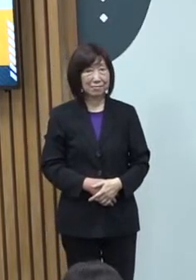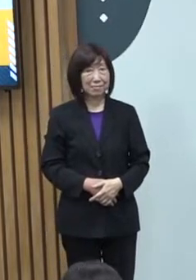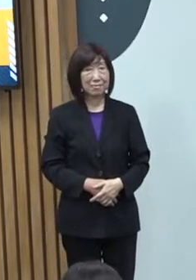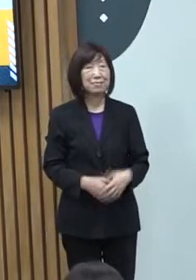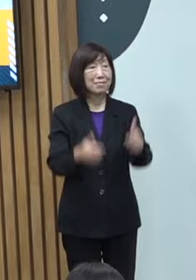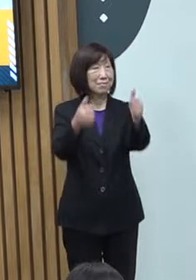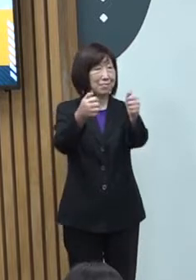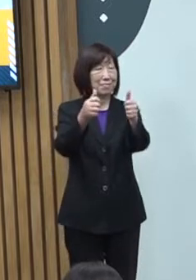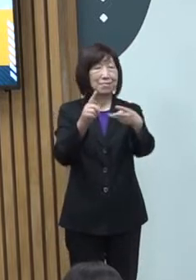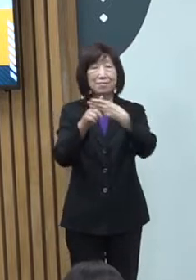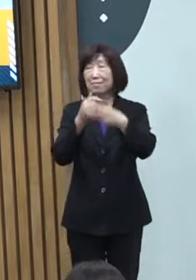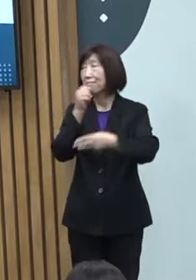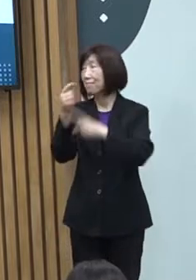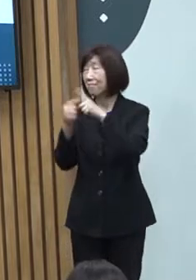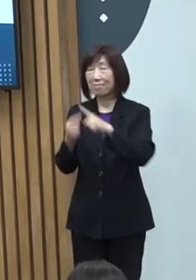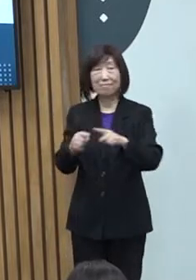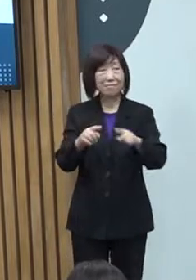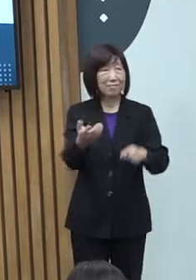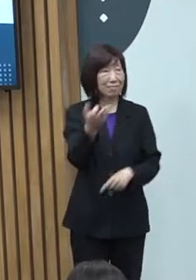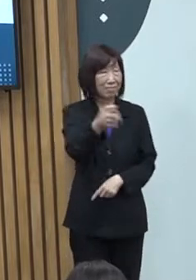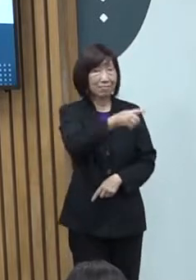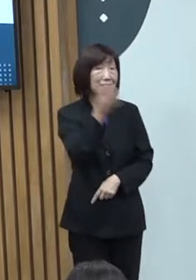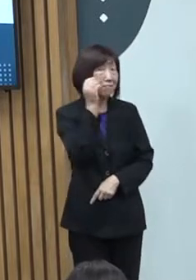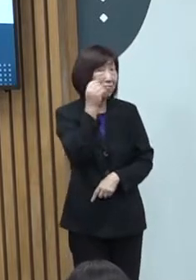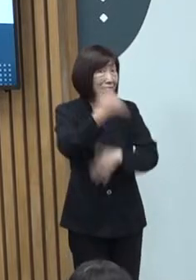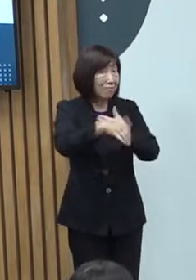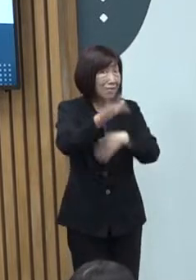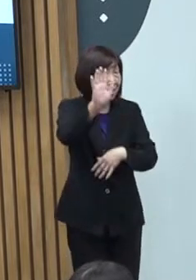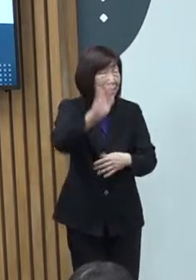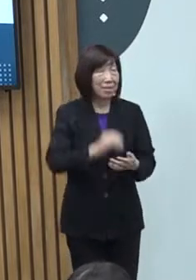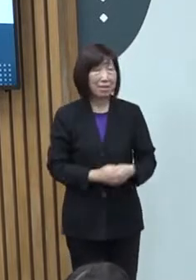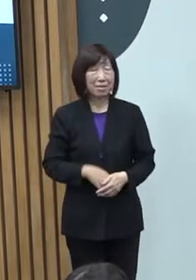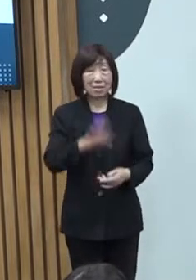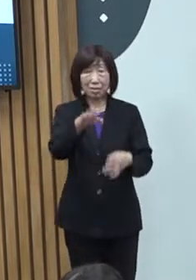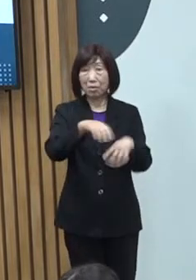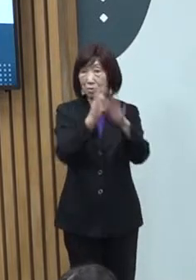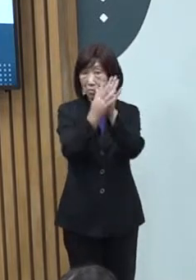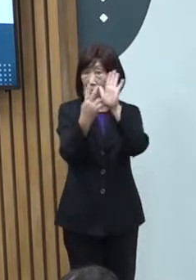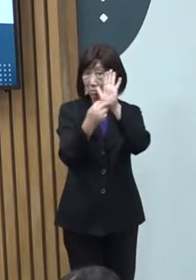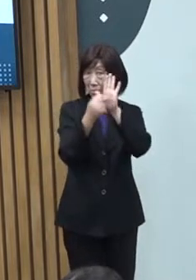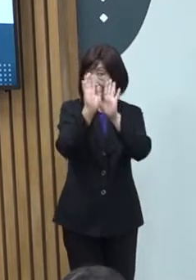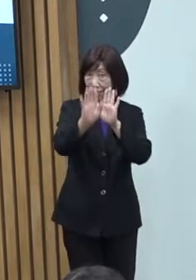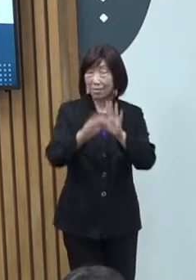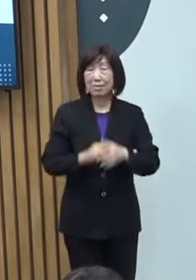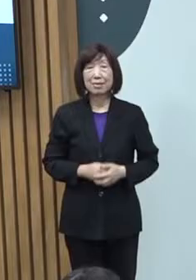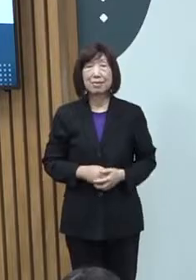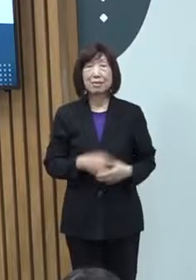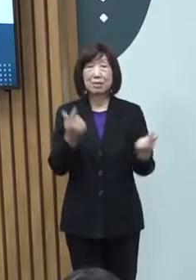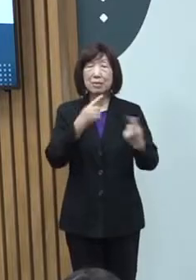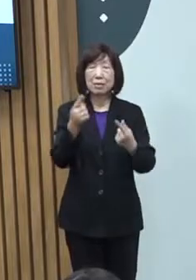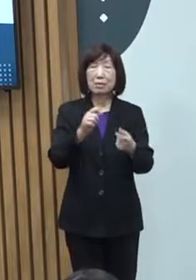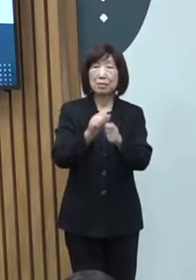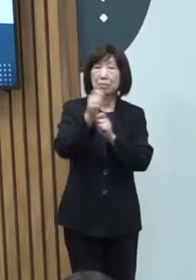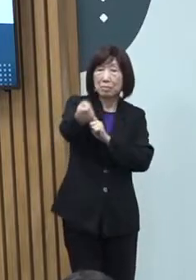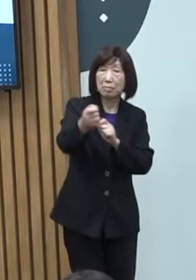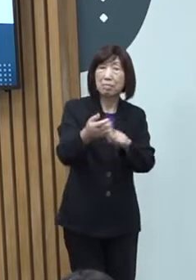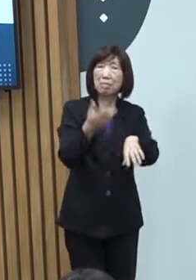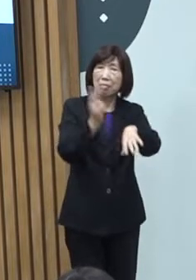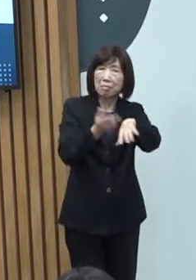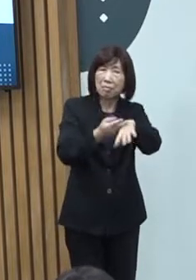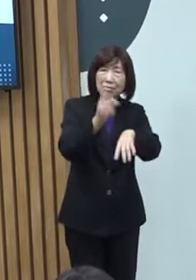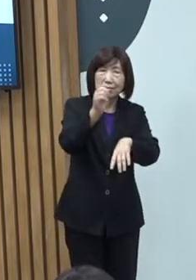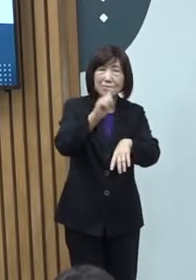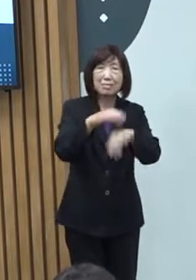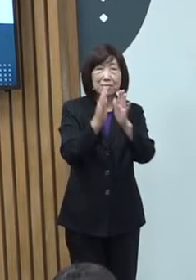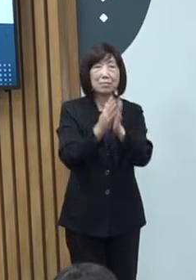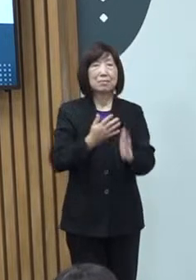好，谢谢主持人。那刚刚大家有看到影片里面有简要的介绍了一些相关的缴税方式，那我在这